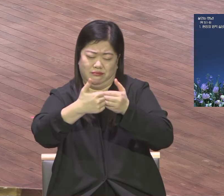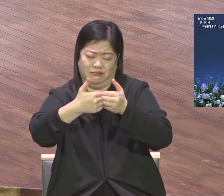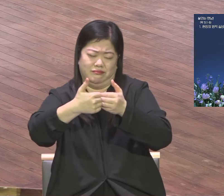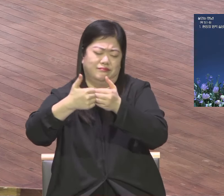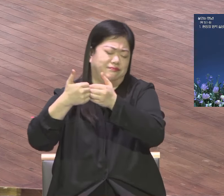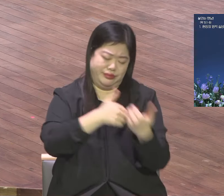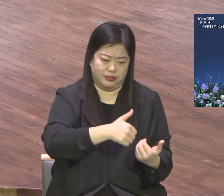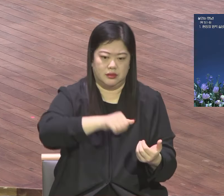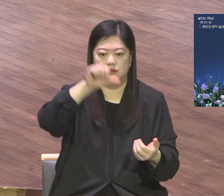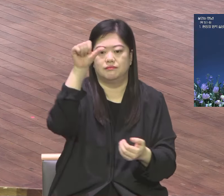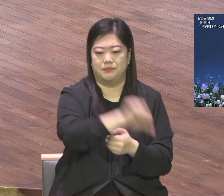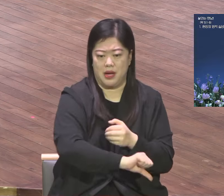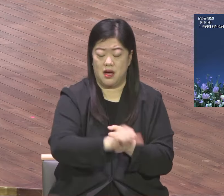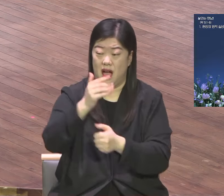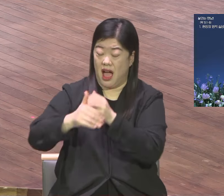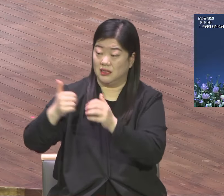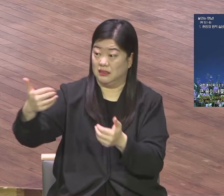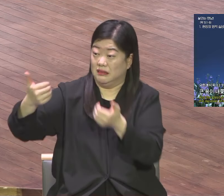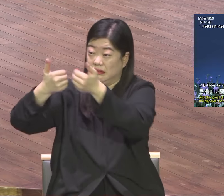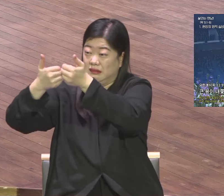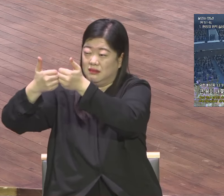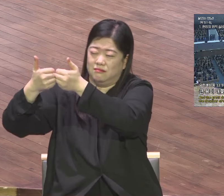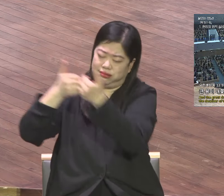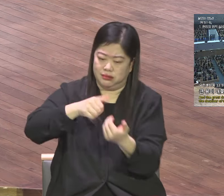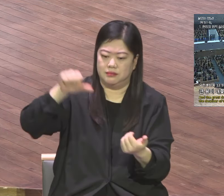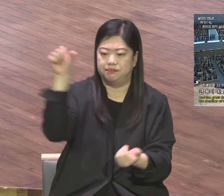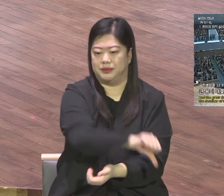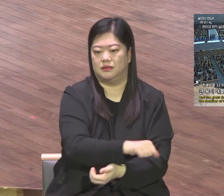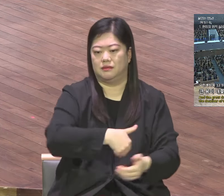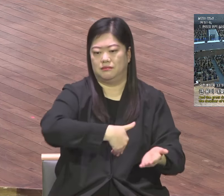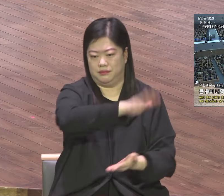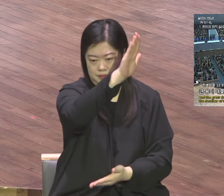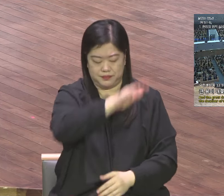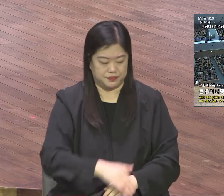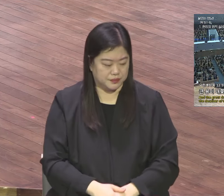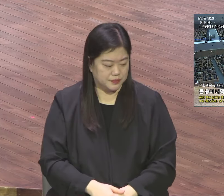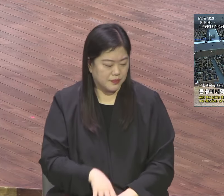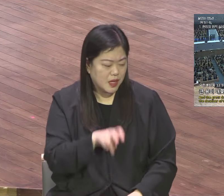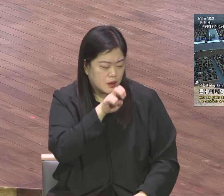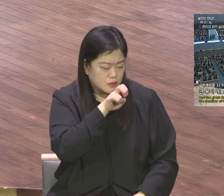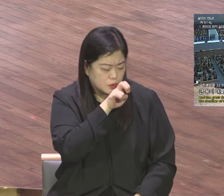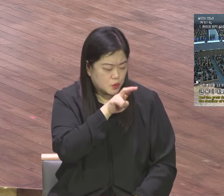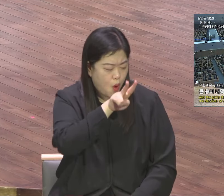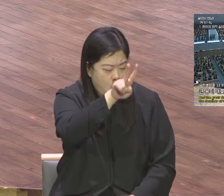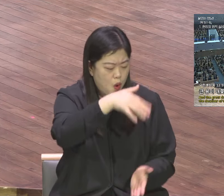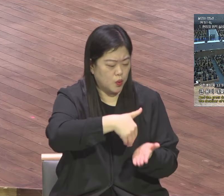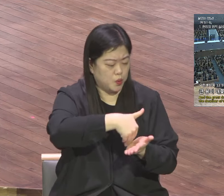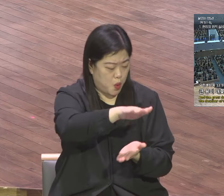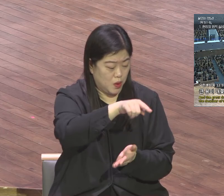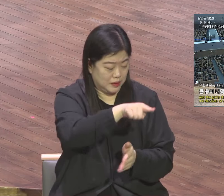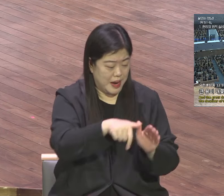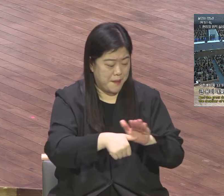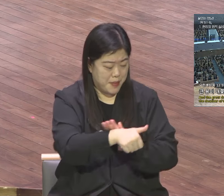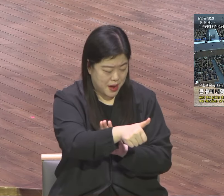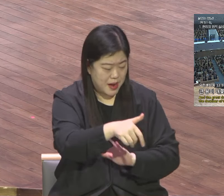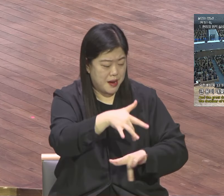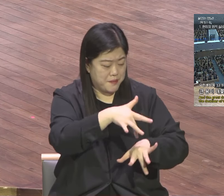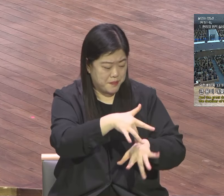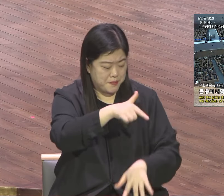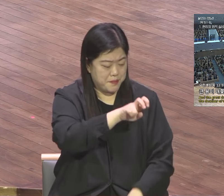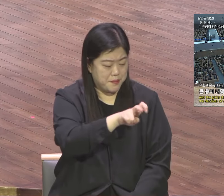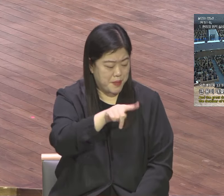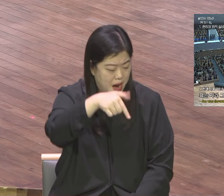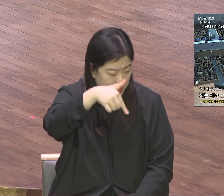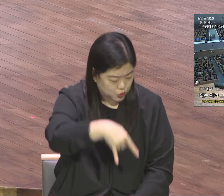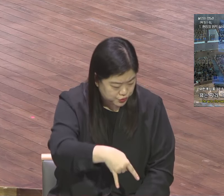보면 이렇게 말씀하고 있어요. 큰 용이 내어 쫓기니 옛뱀 곧 마귀라고도 하고 사단에도 하며